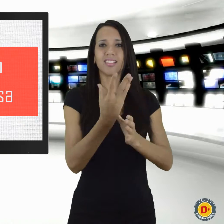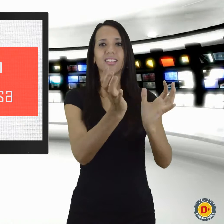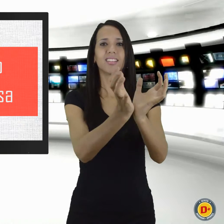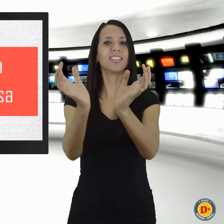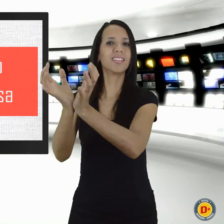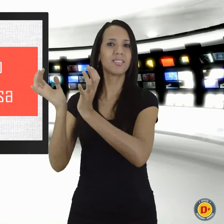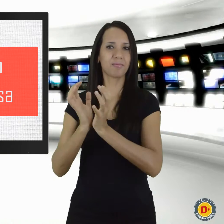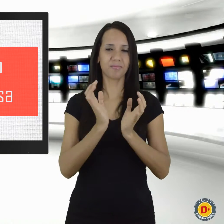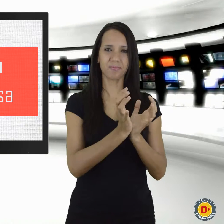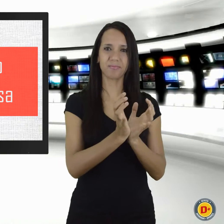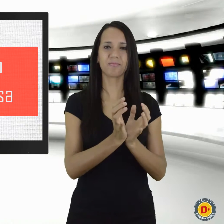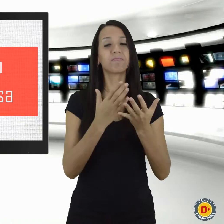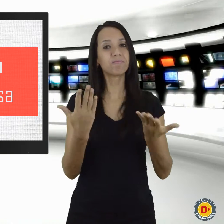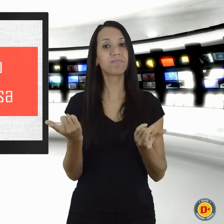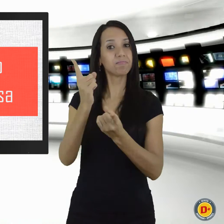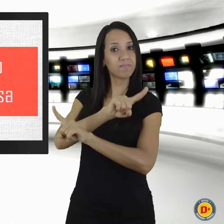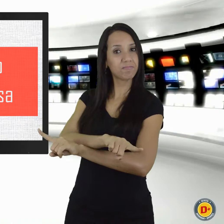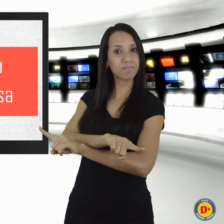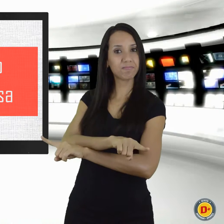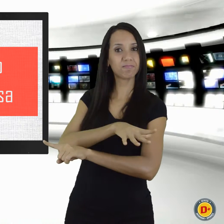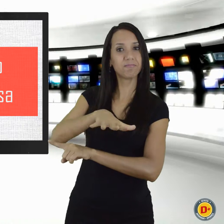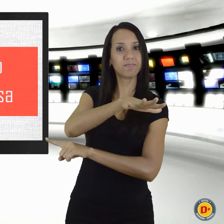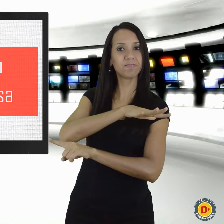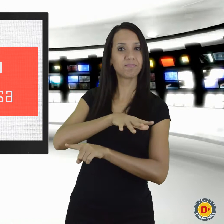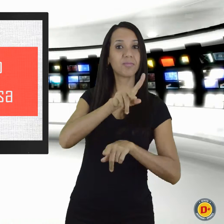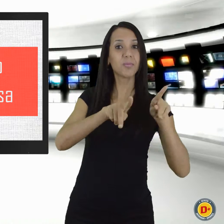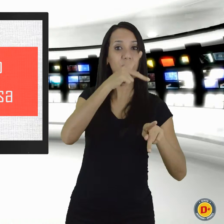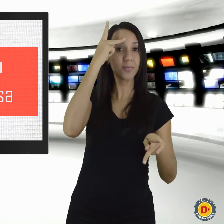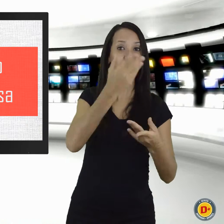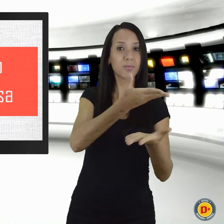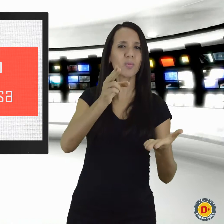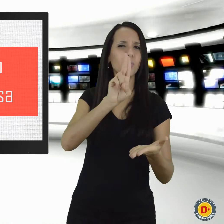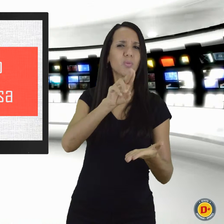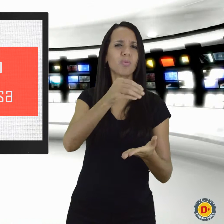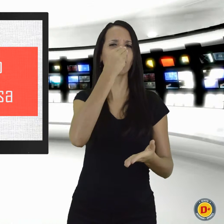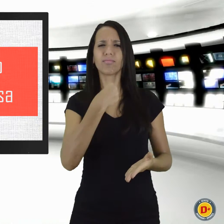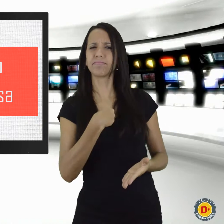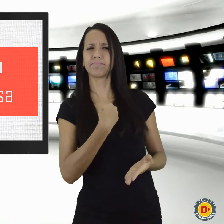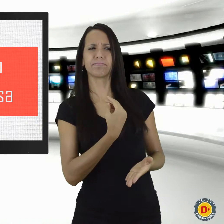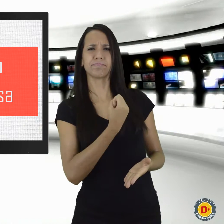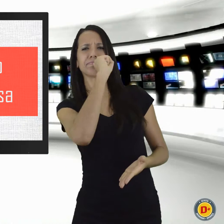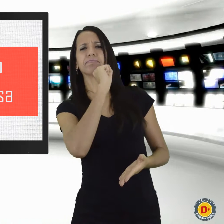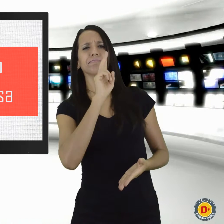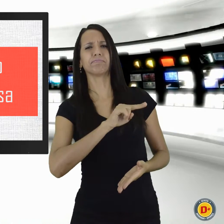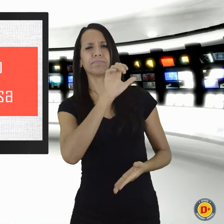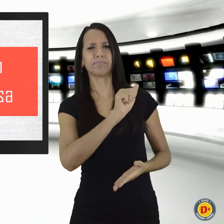Em contrapartida, o público nunca o tratou com hostilidade, afirma. Apesar de não sucumbir diante